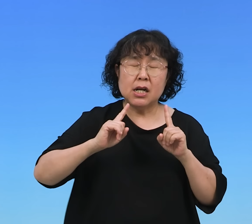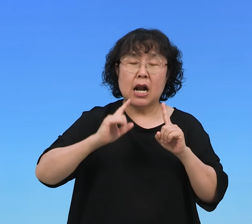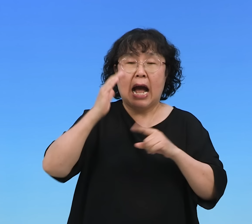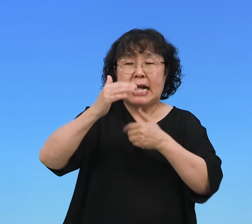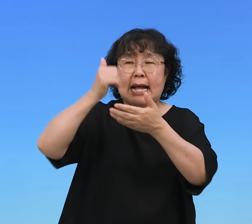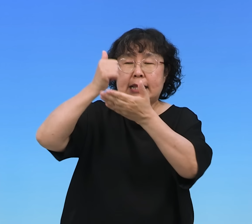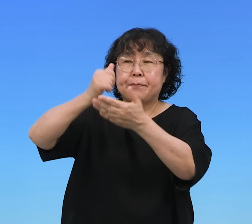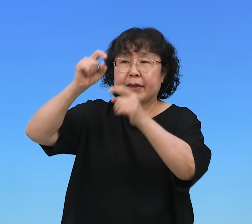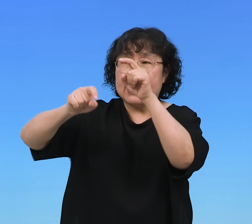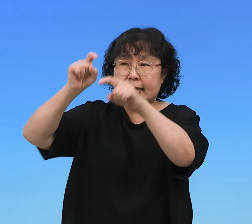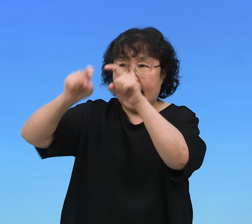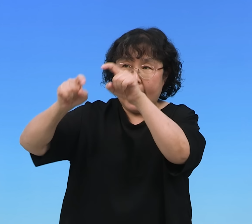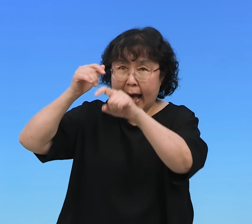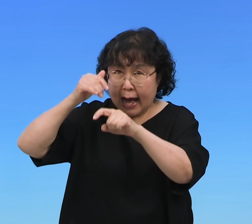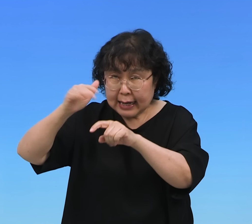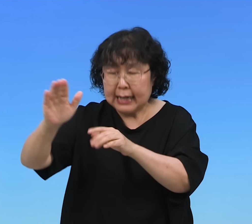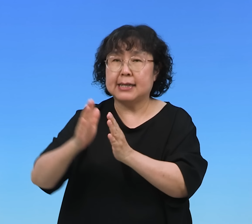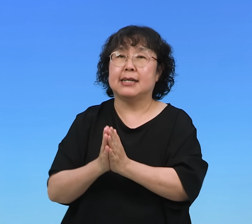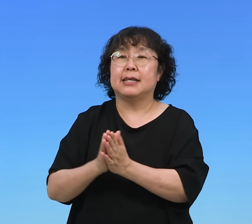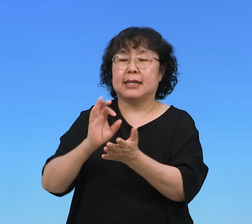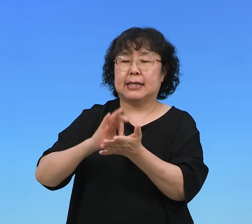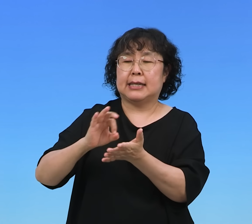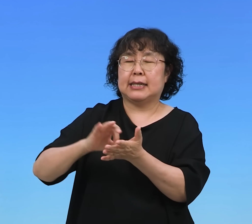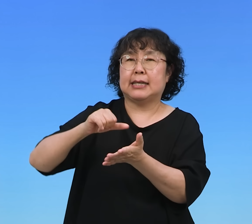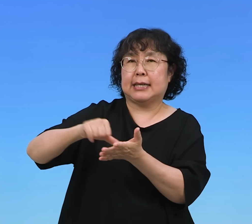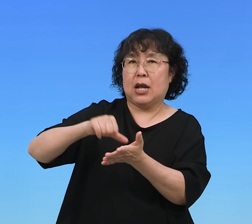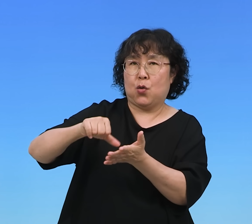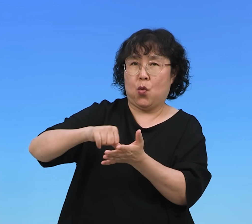하나님께 나가는 재료로 쓰고 있다는 거예요.